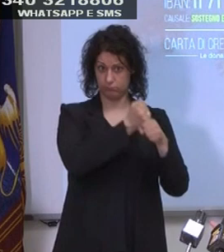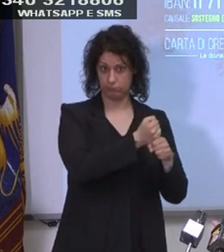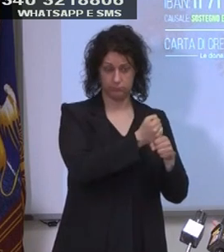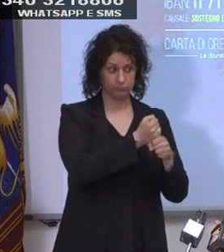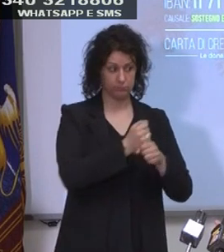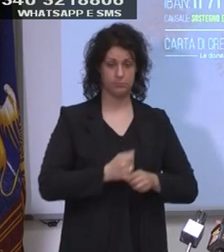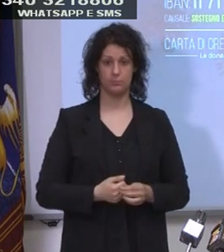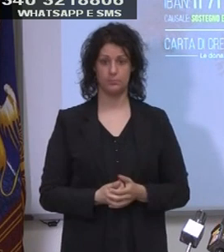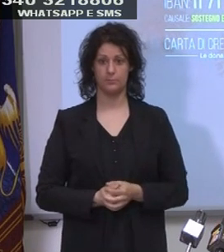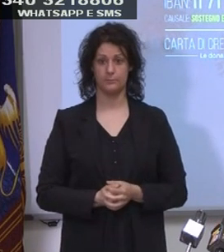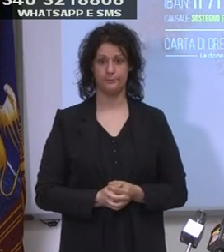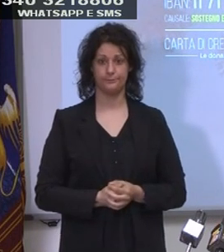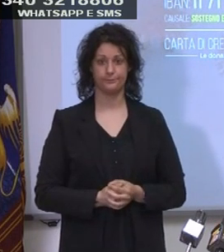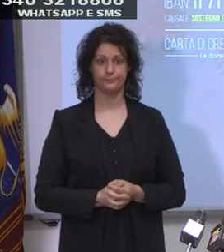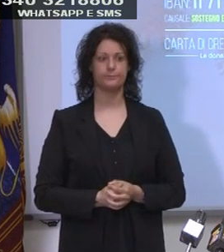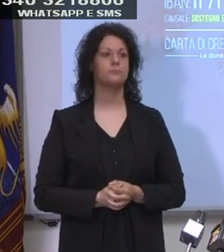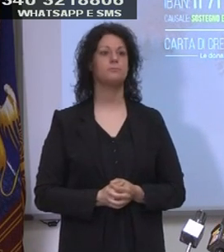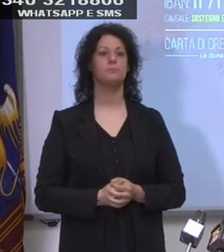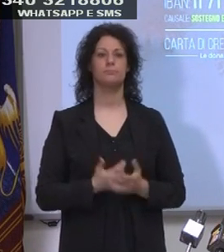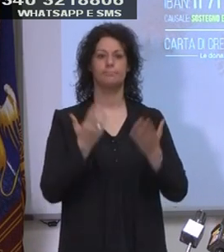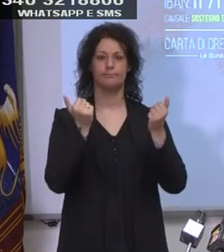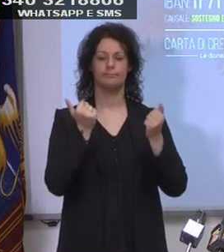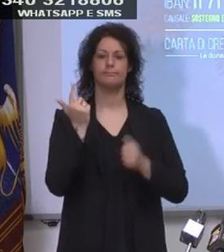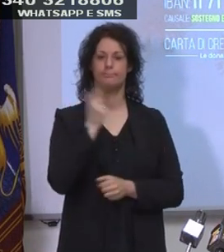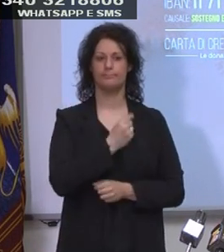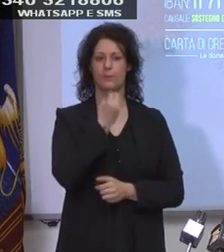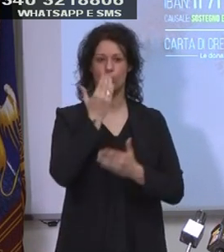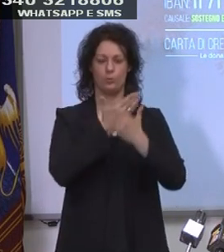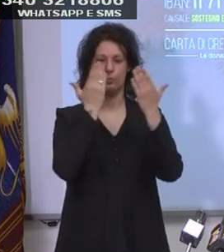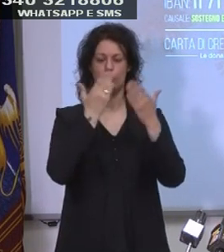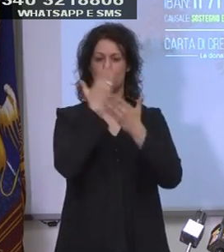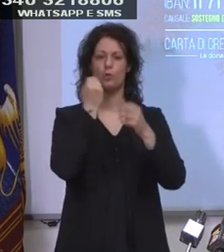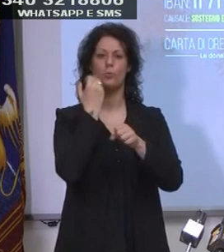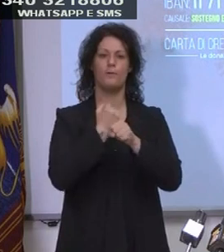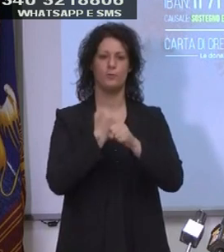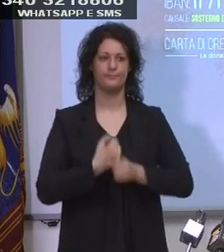l'assessore che deve intervenire anche per altri aspetti. Grazie. Grazie, buon lavoro, buongiorno. Allora,